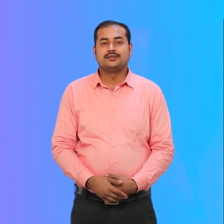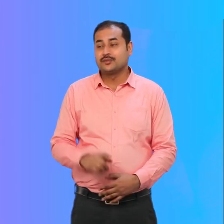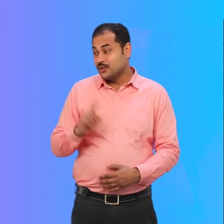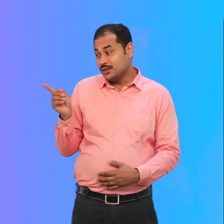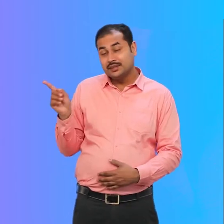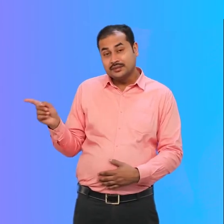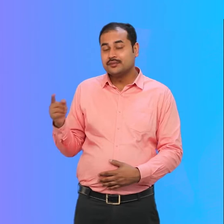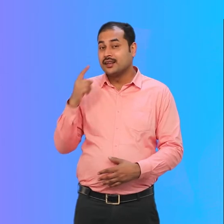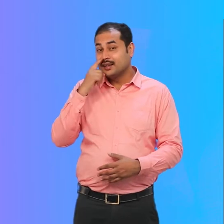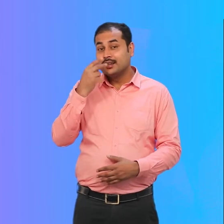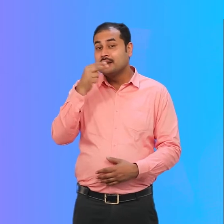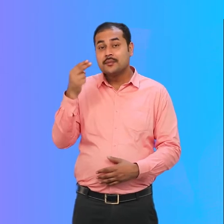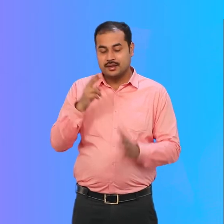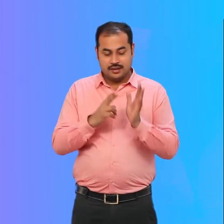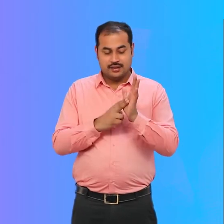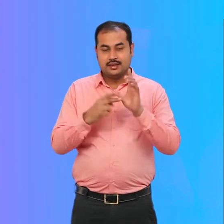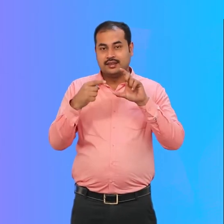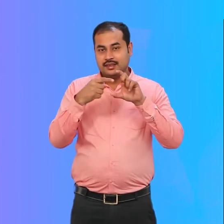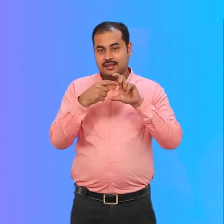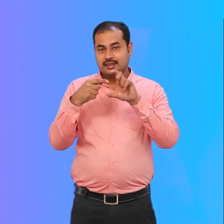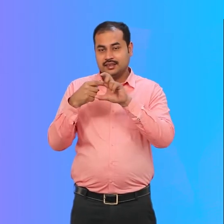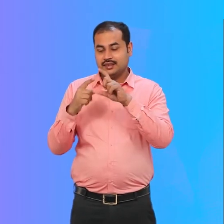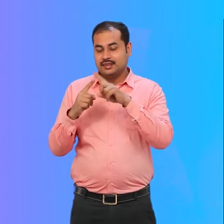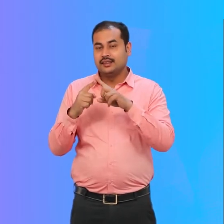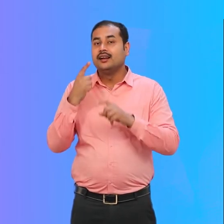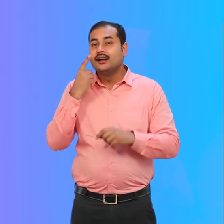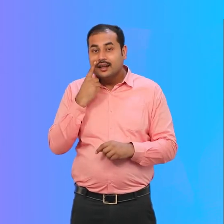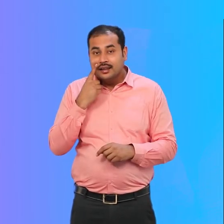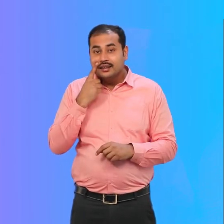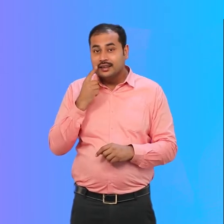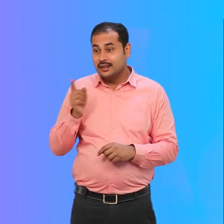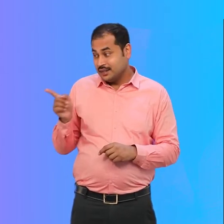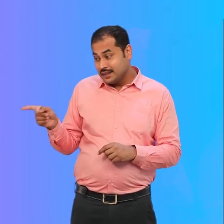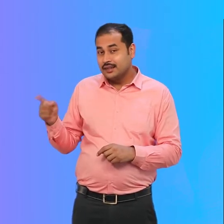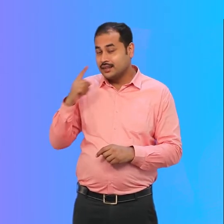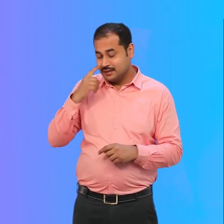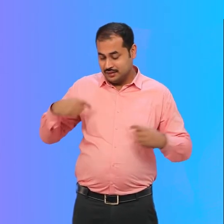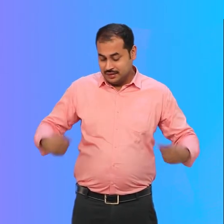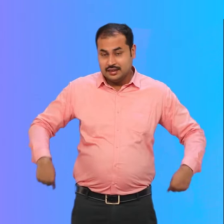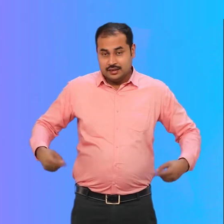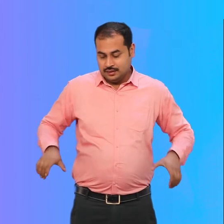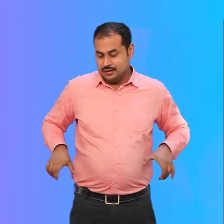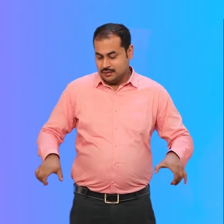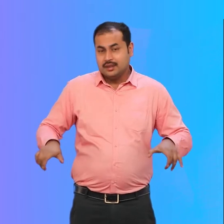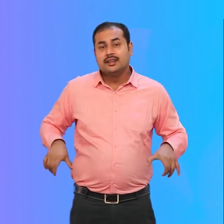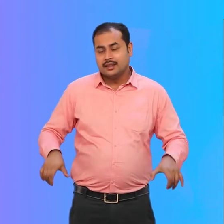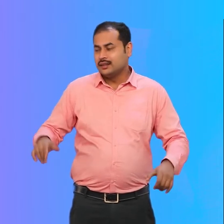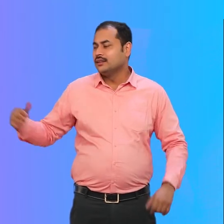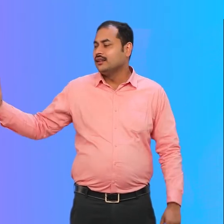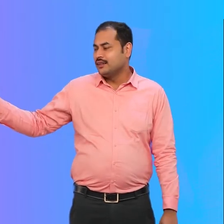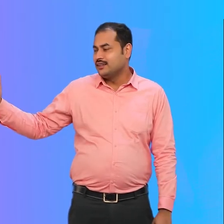है और नीति पहियाकुर्सी यानि व्हील चेयर में बस स्टॉप पर आती हुई दिखाई दे रही